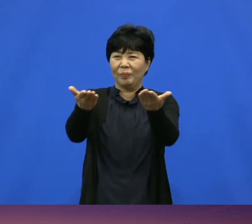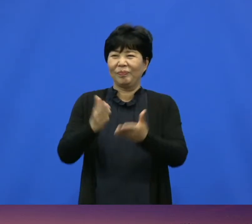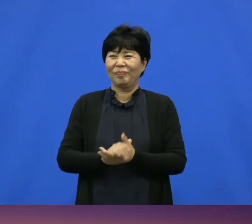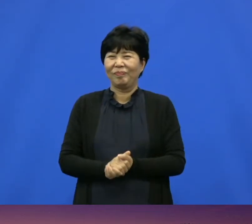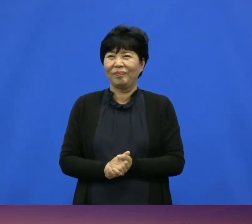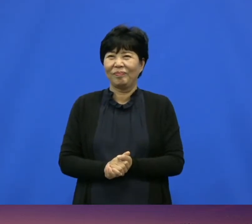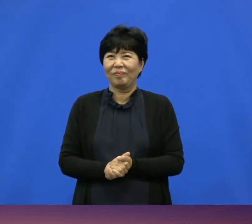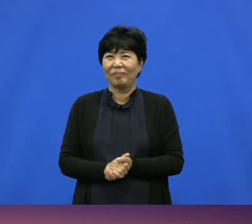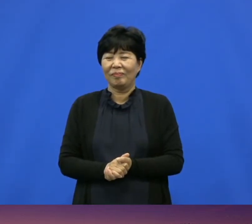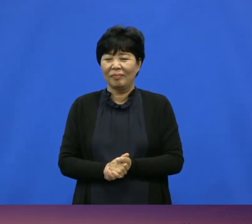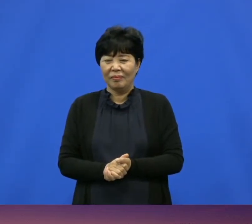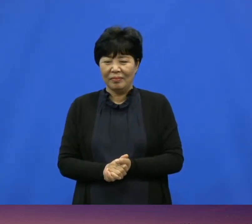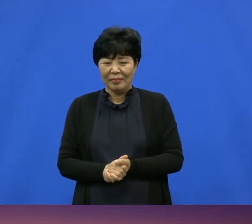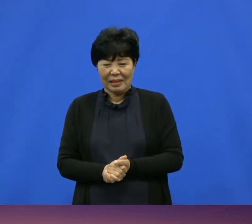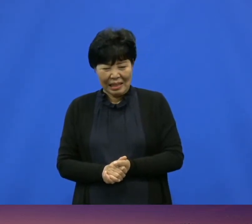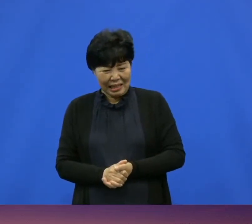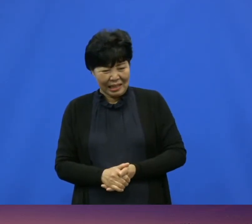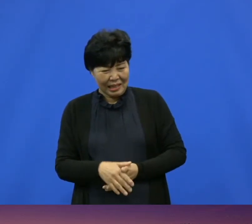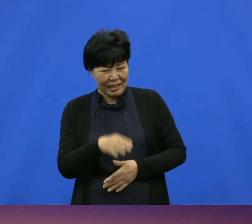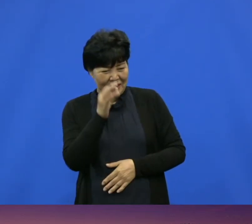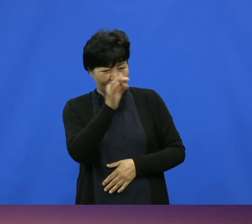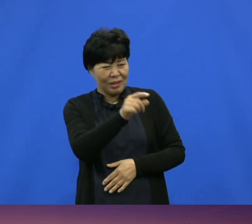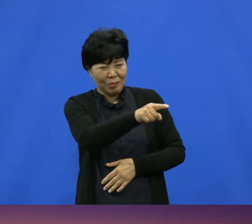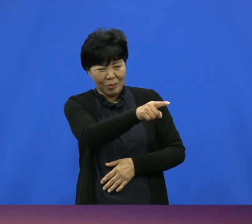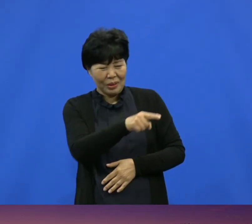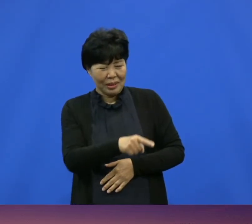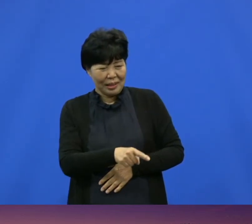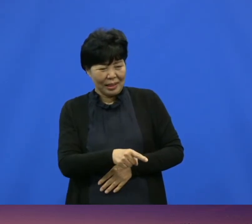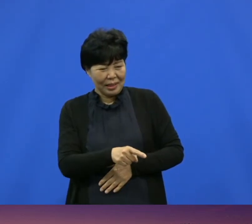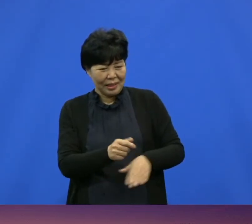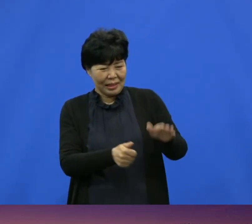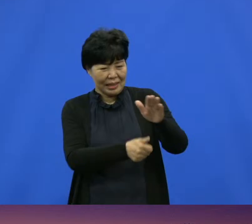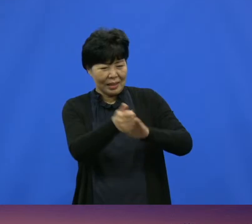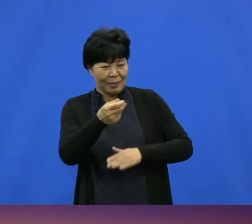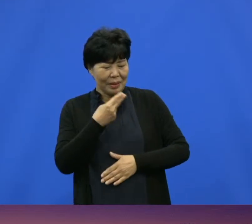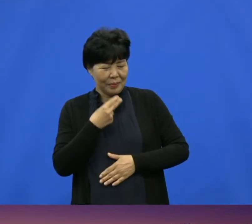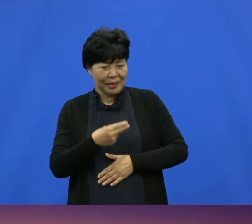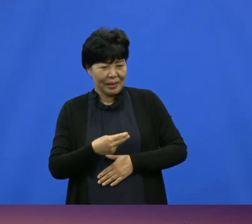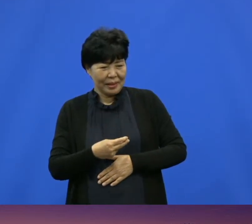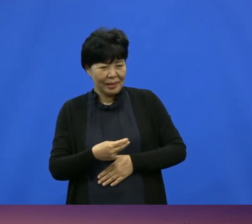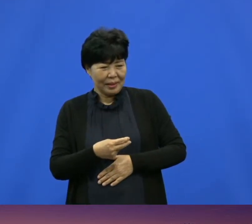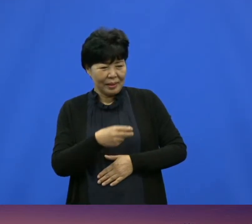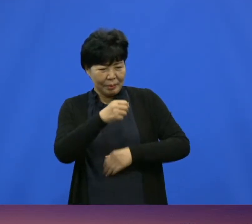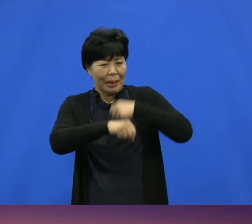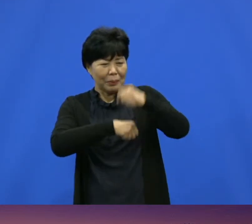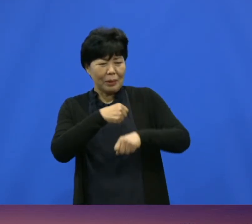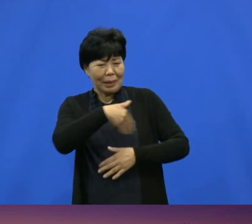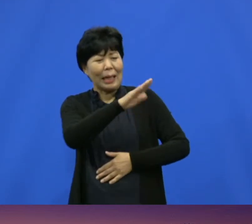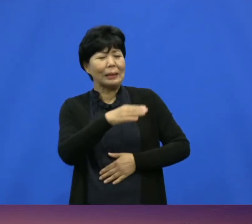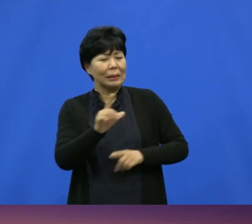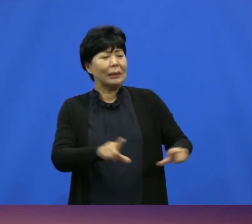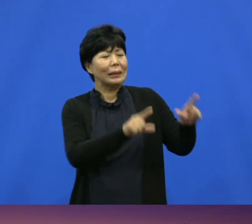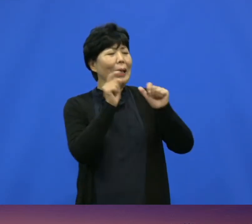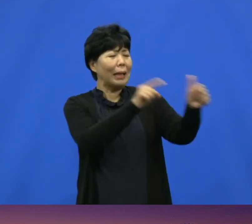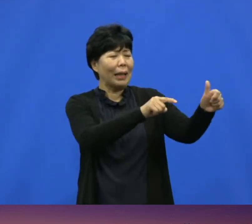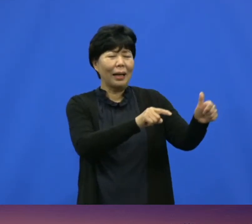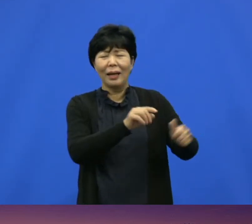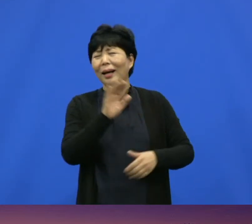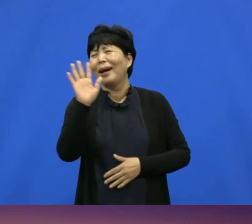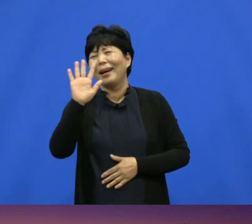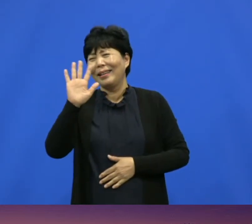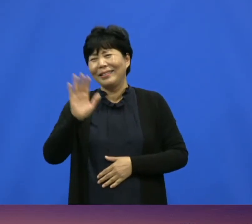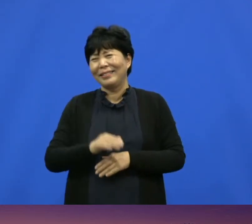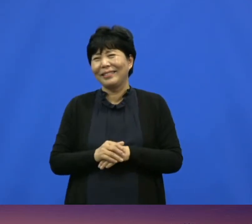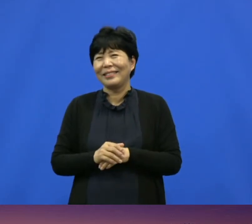너 보니까 이제 막 그렇게 살아라. 너 보니까 더 이상 희망도 없다. 그렇게 말씀하지 않으셨어요. 완전히 바닥을 친